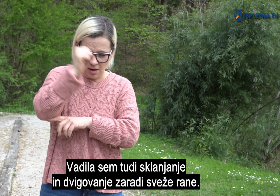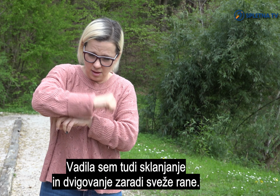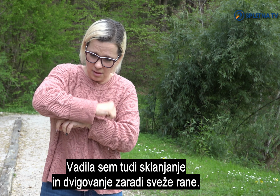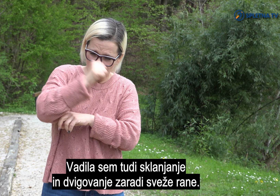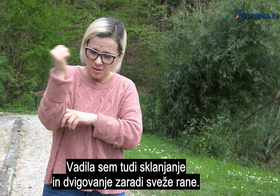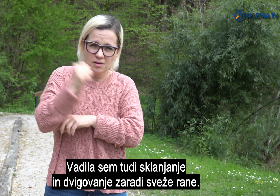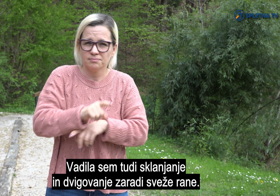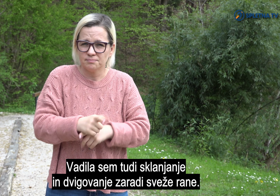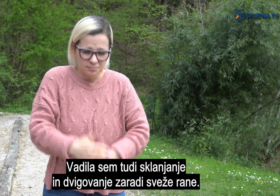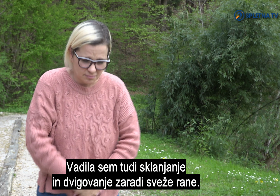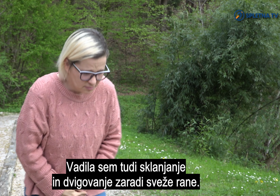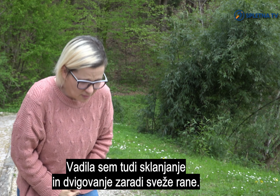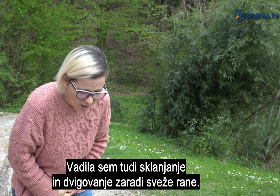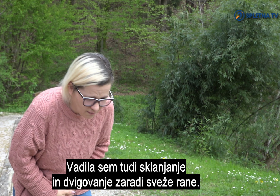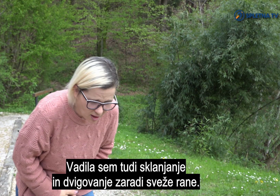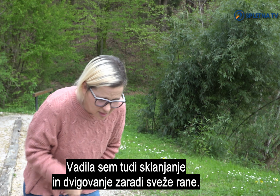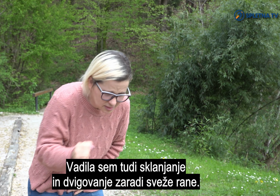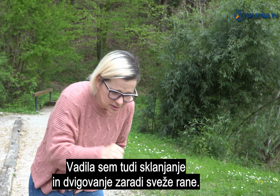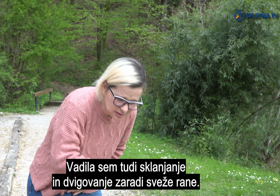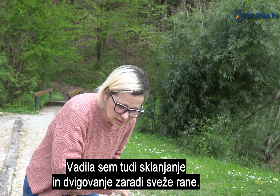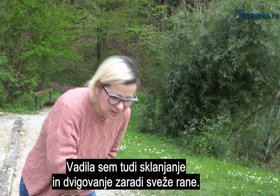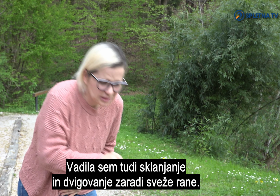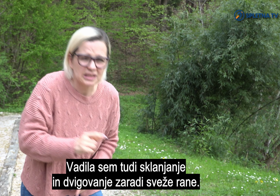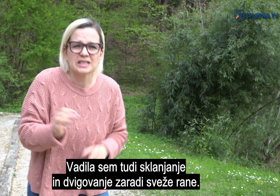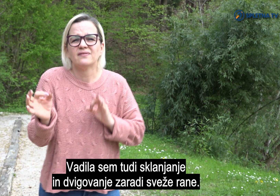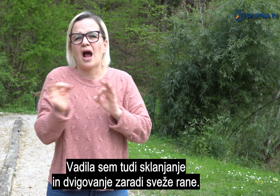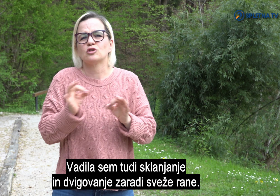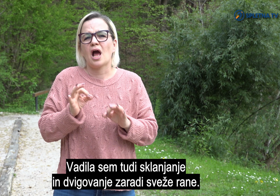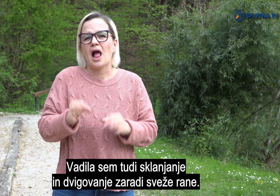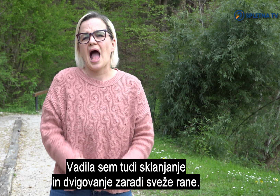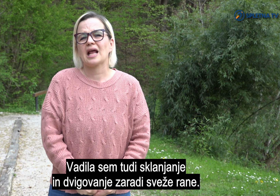Vadila sem tudi sklanjanje in dvigovanje zaradi sveže rane.